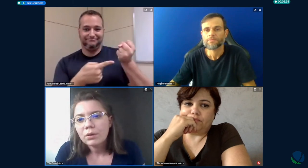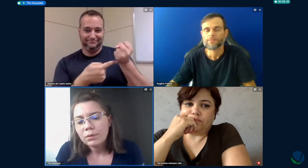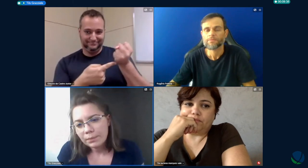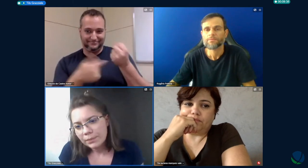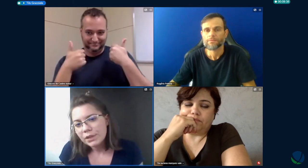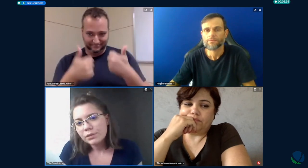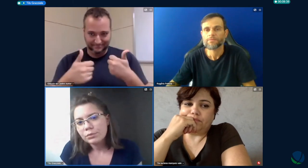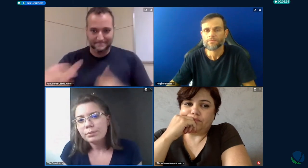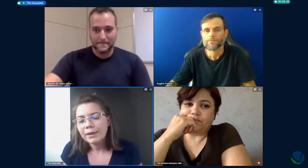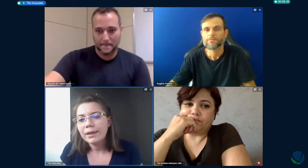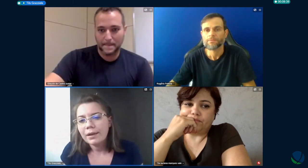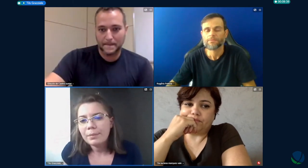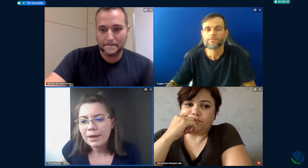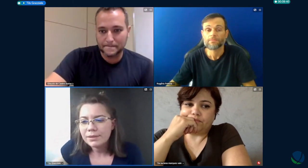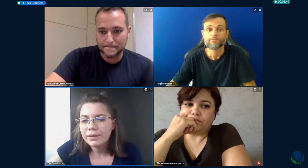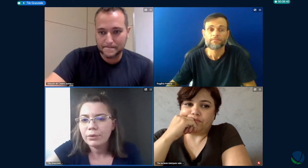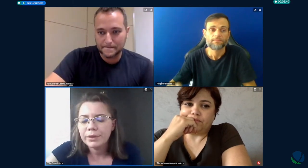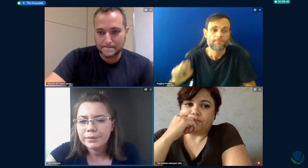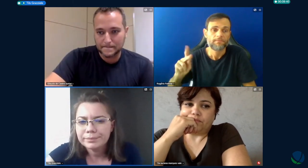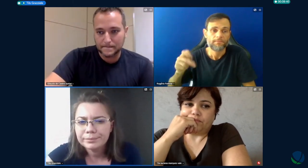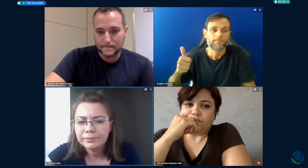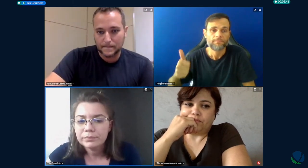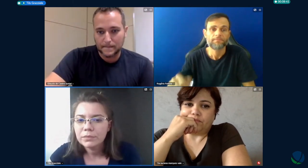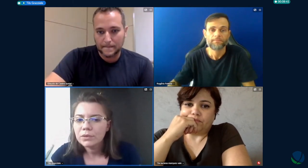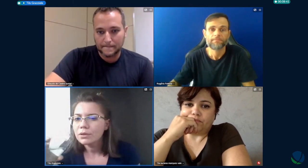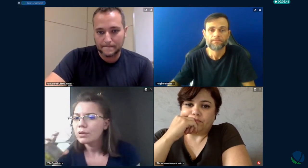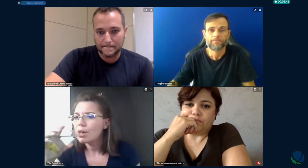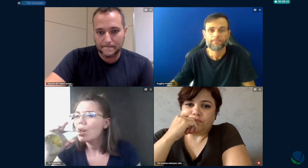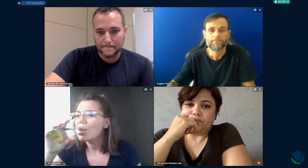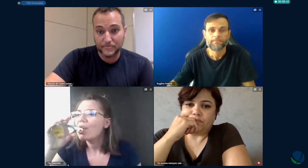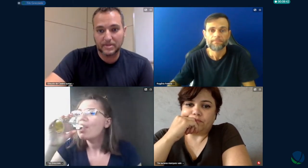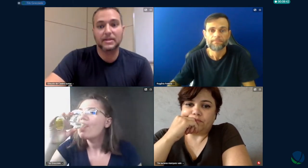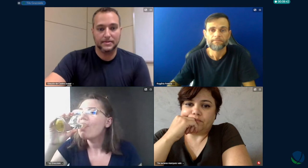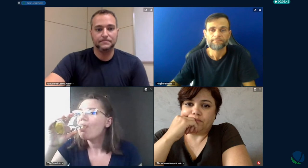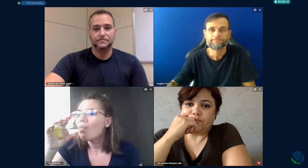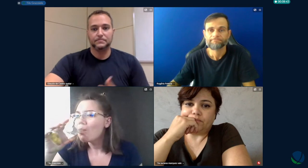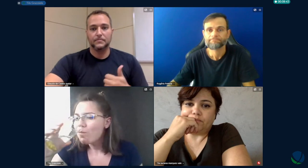existe. Isso para dar a base teórica.